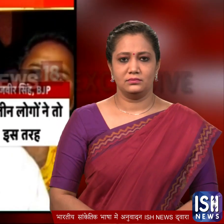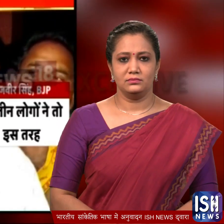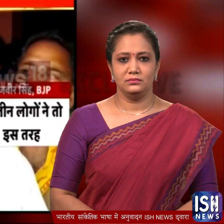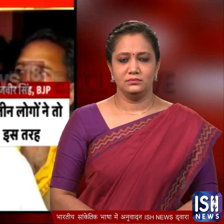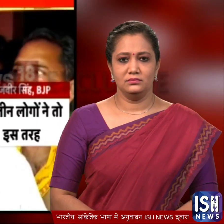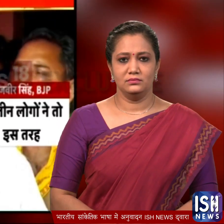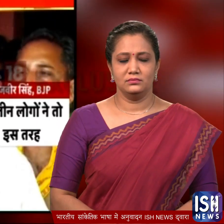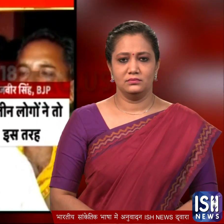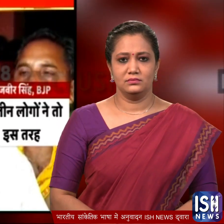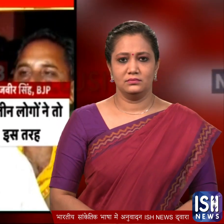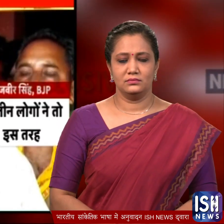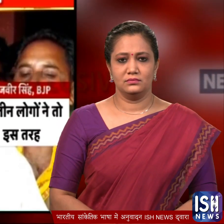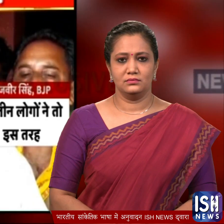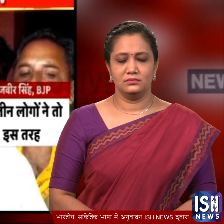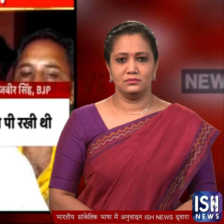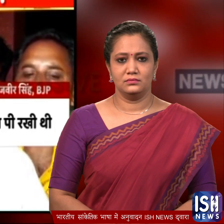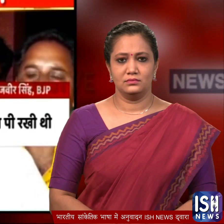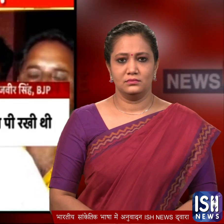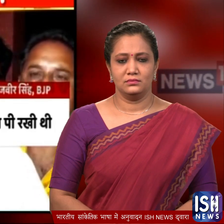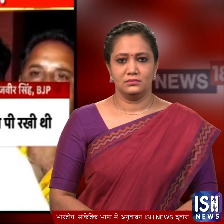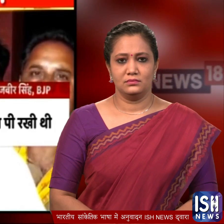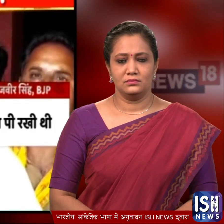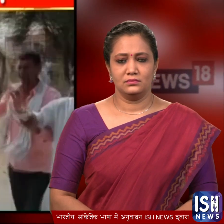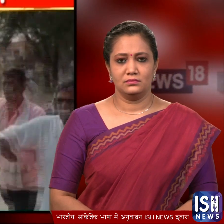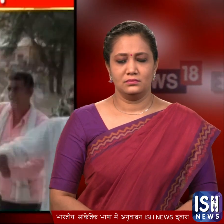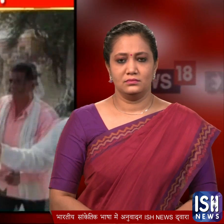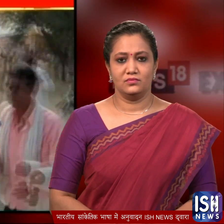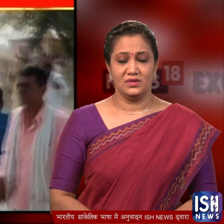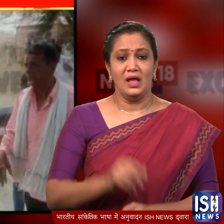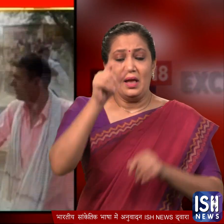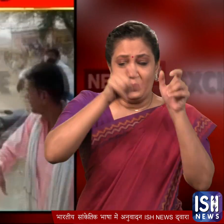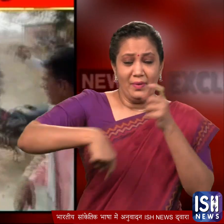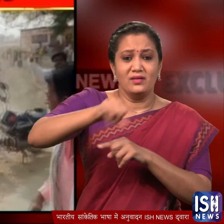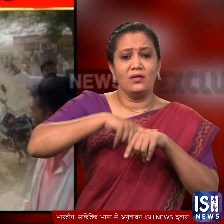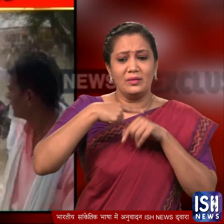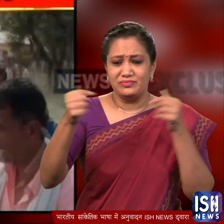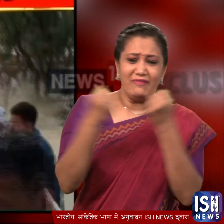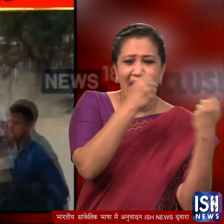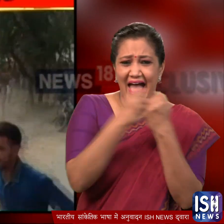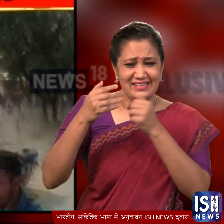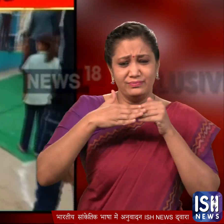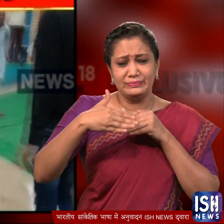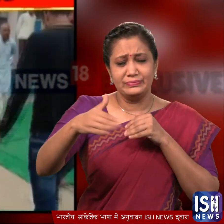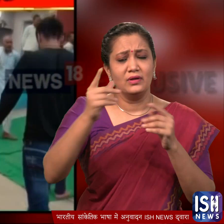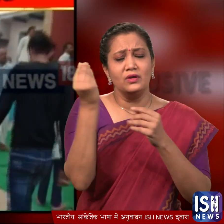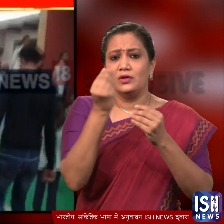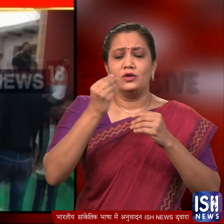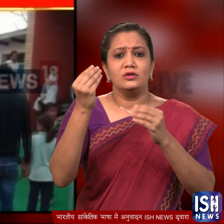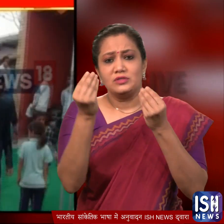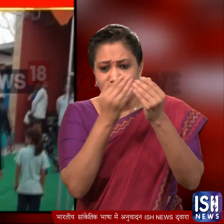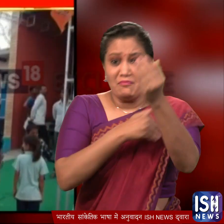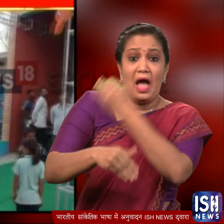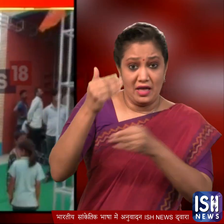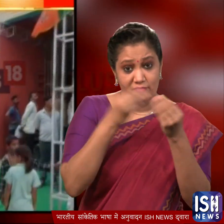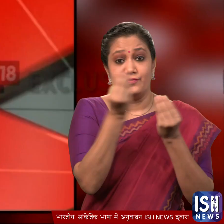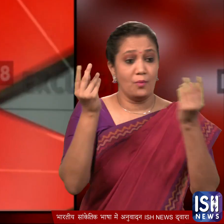कुछ 2-3 लोगों के ने इस तरह से शराब भी पी रखी थी। बताया गया कि काफी देर तक चले इस हंगामे में दोनों तरफ के कुछ लोगों